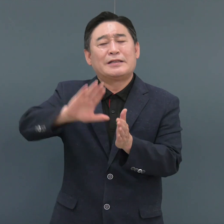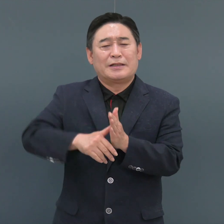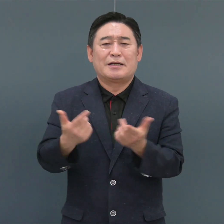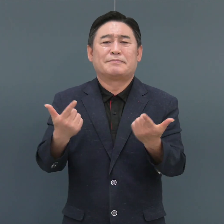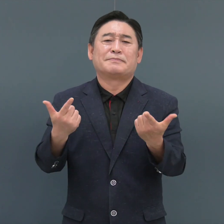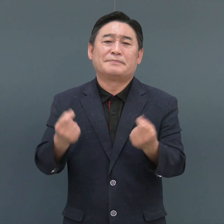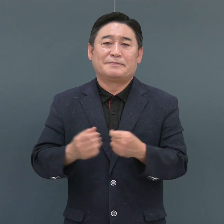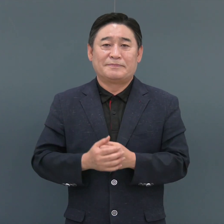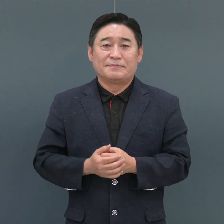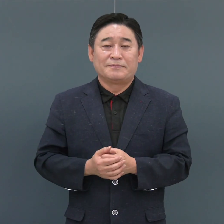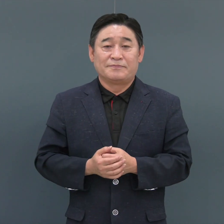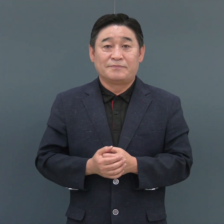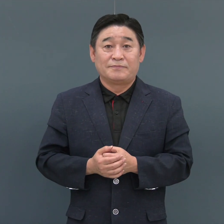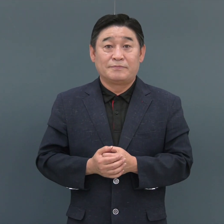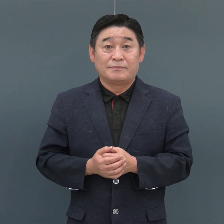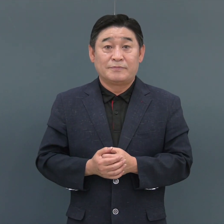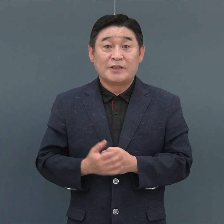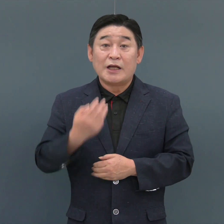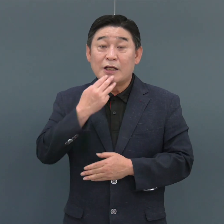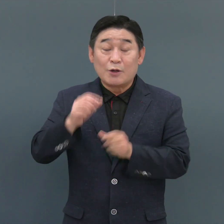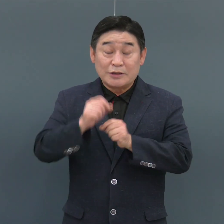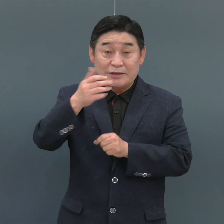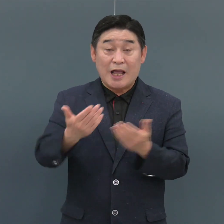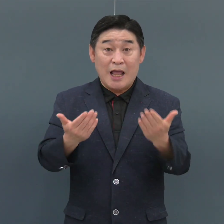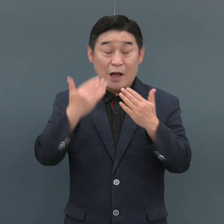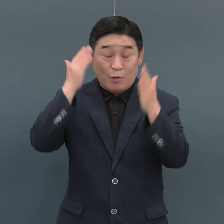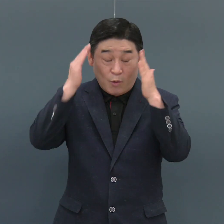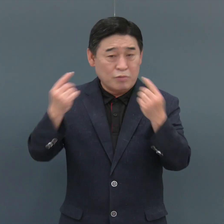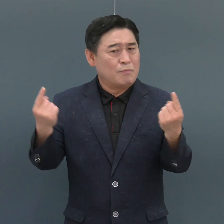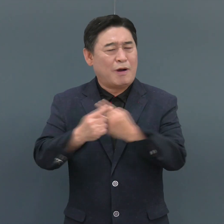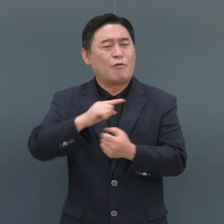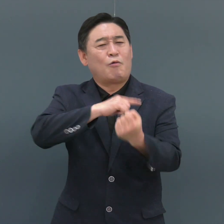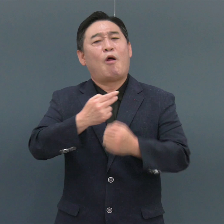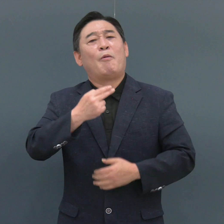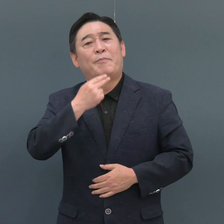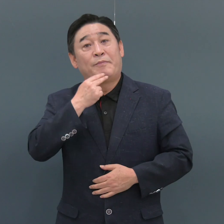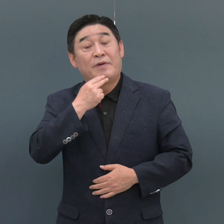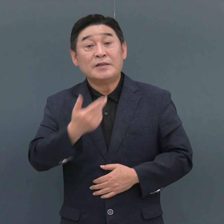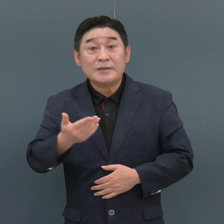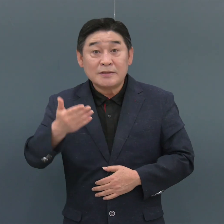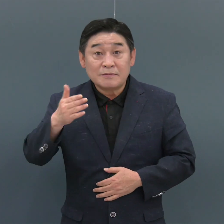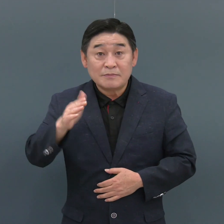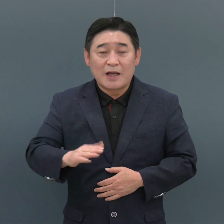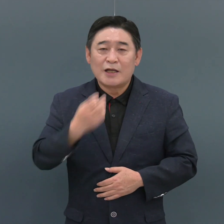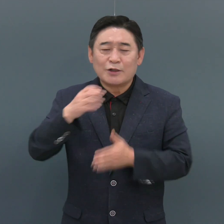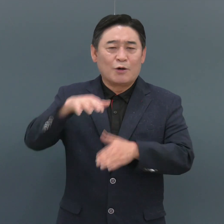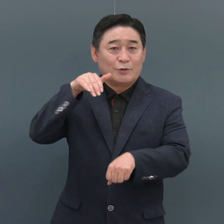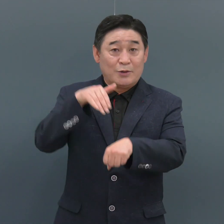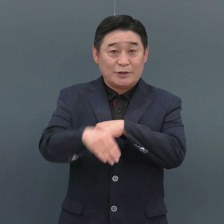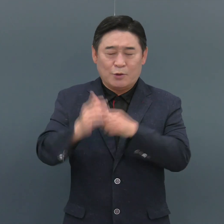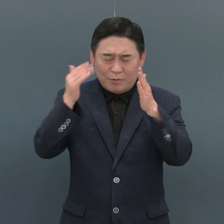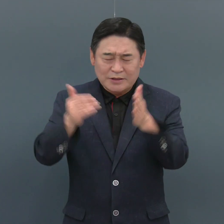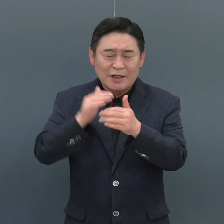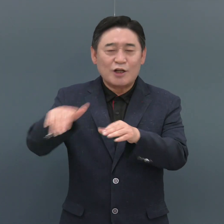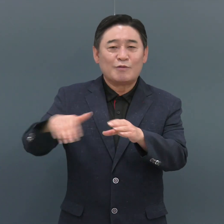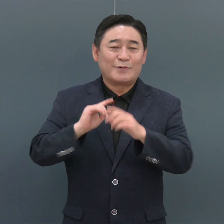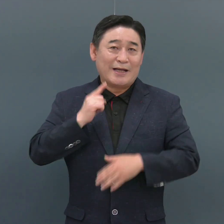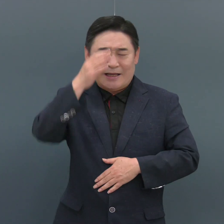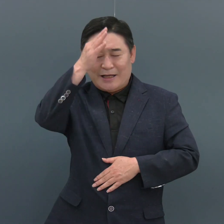그렇습니다. 도지사에게 학교 수업을 바꿀 권한은 없습니다만 경기도형 방과 후 문화, 예술, 스포츠